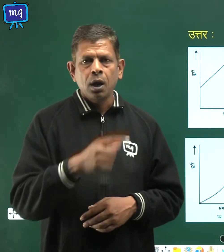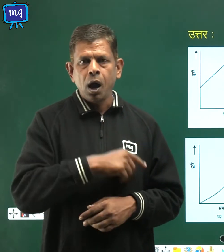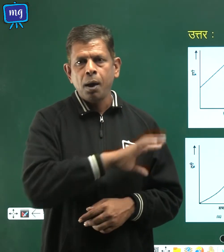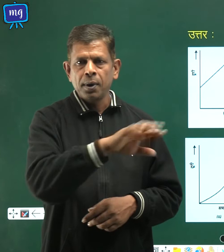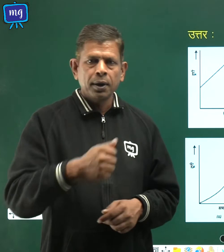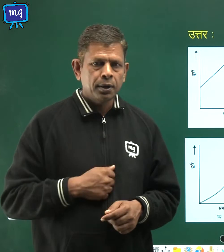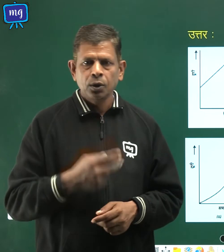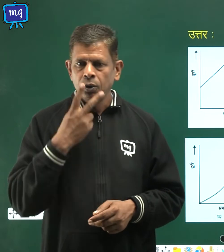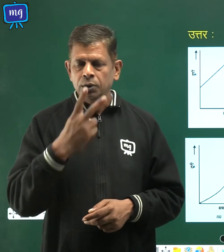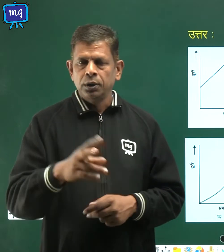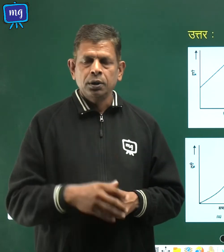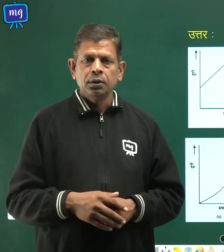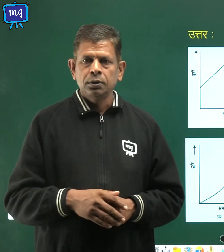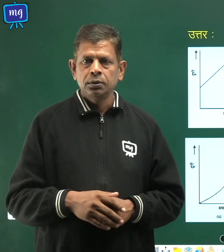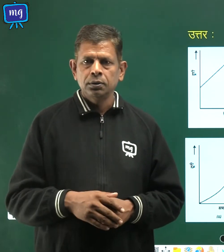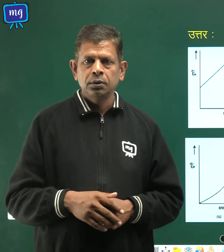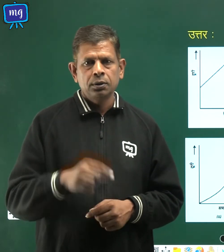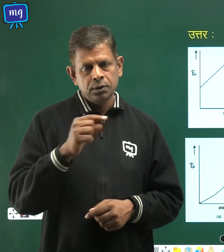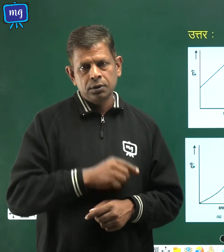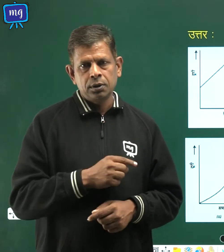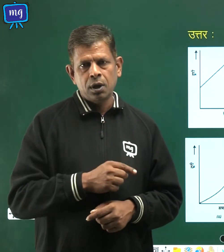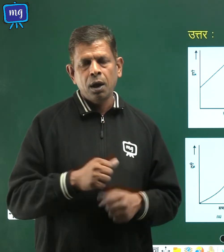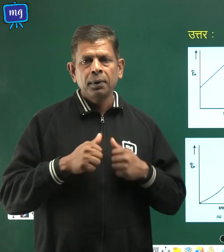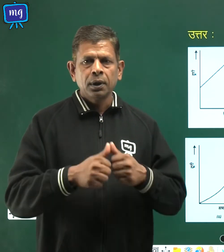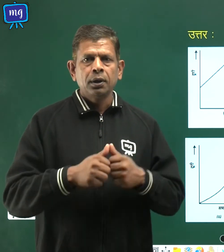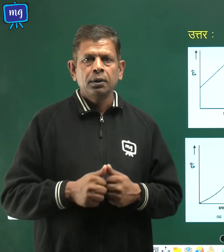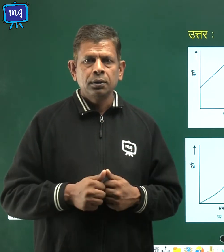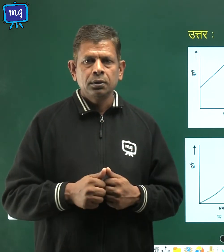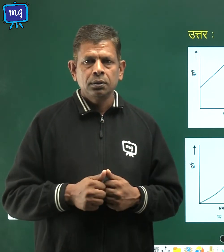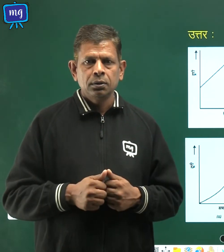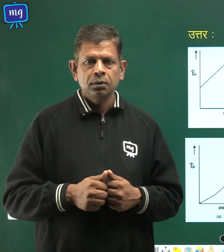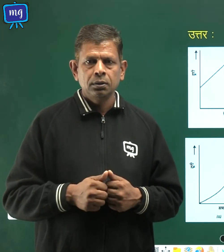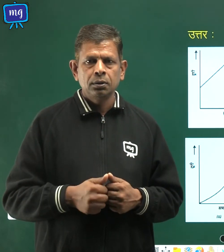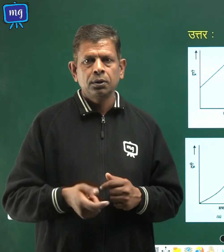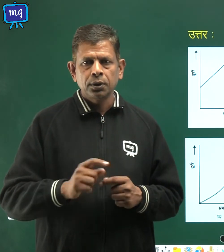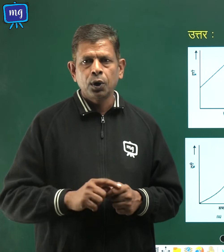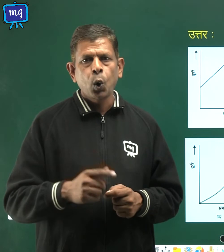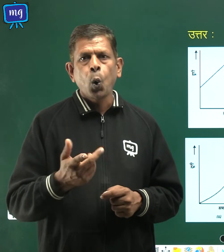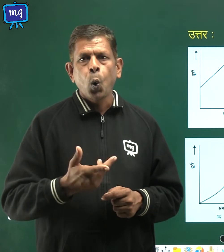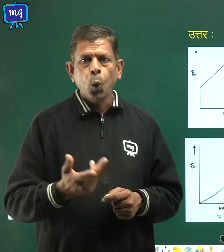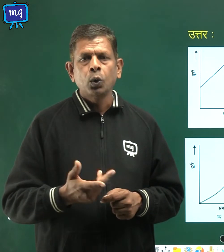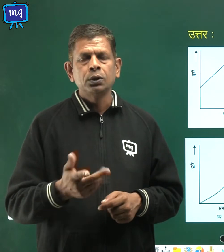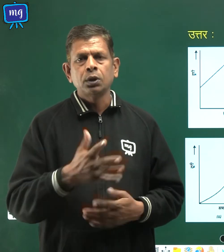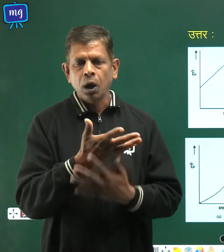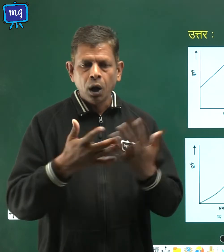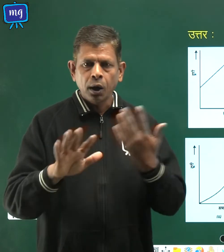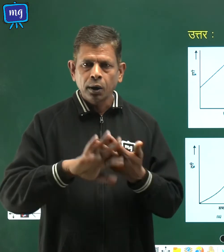हमें इनको देखकर ये बताना है कि कौन सा ग्राफ